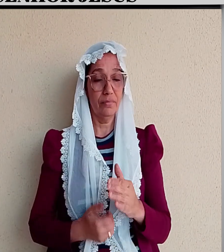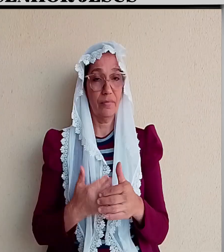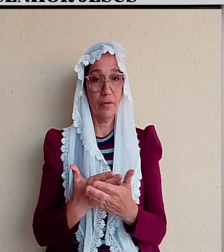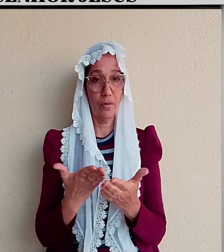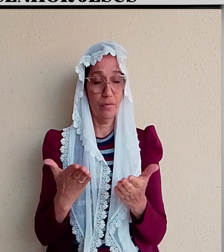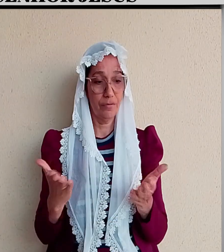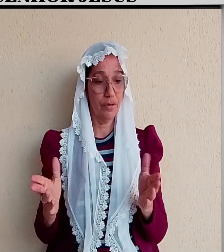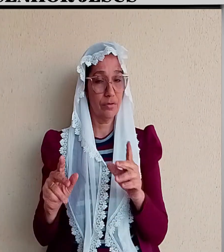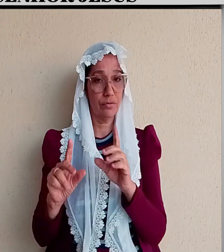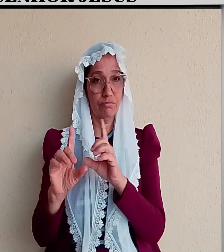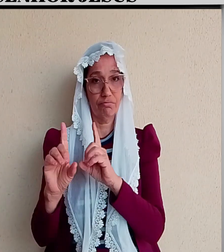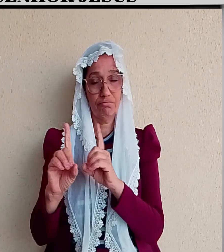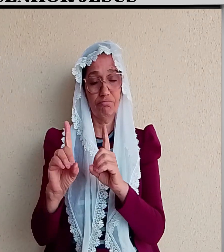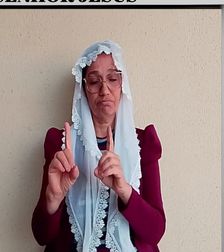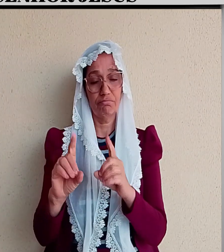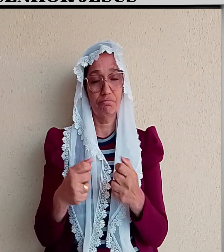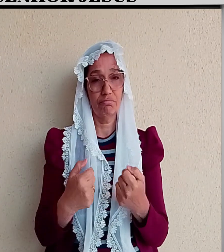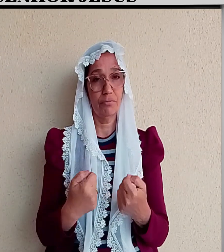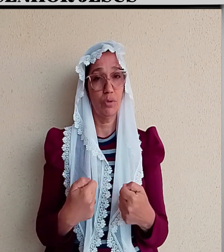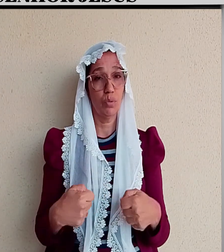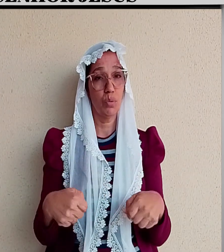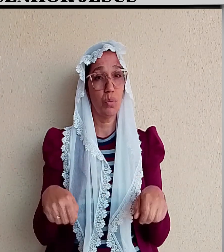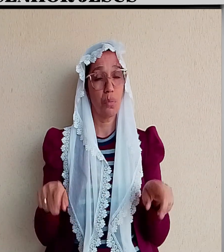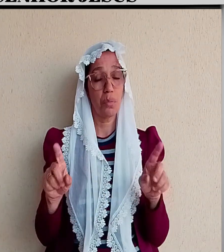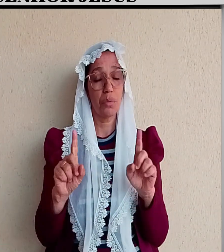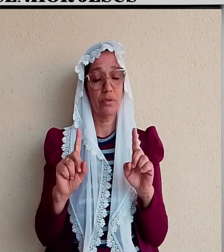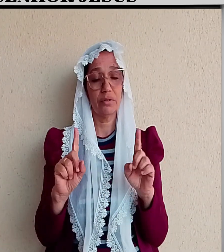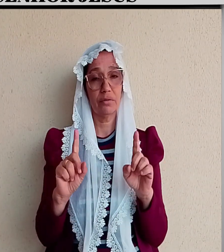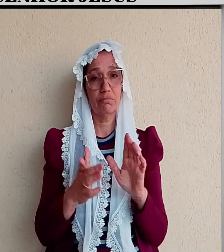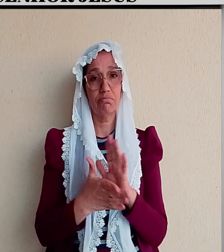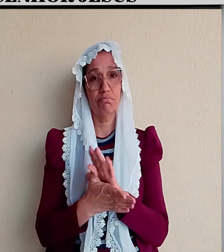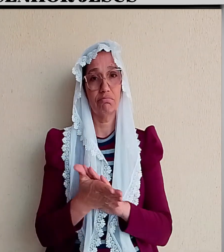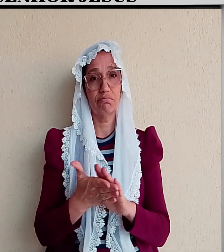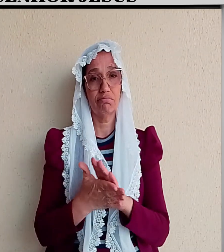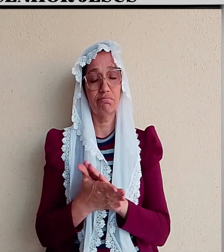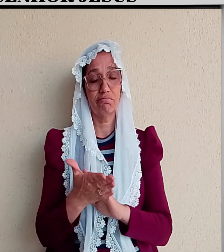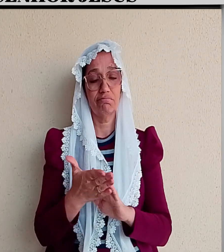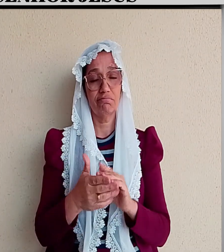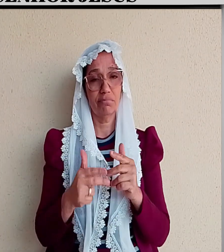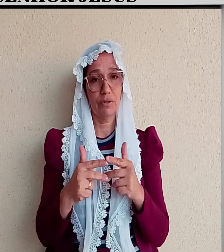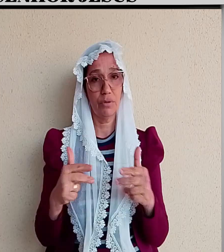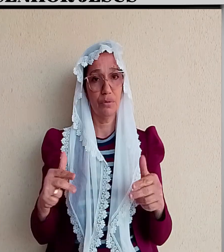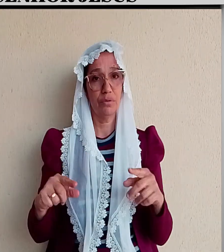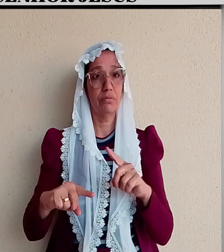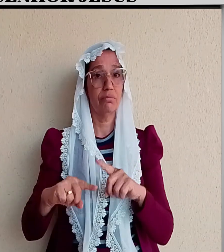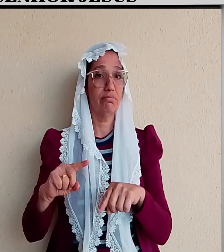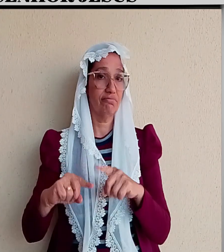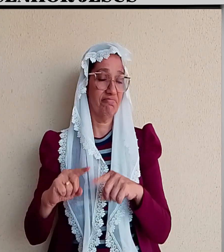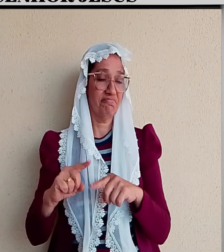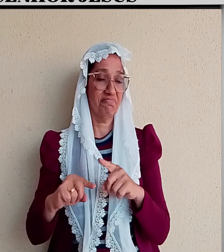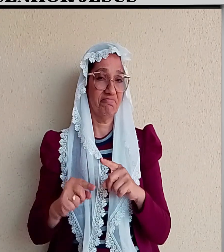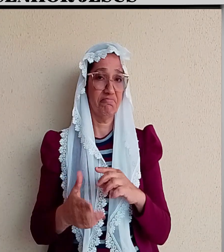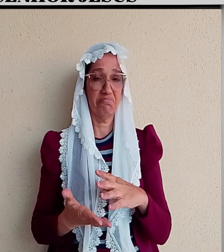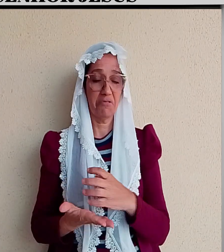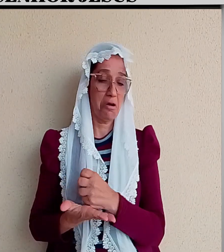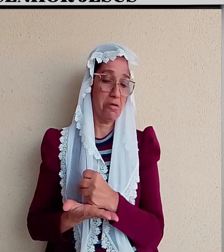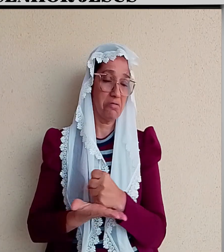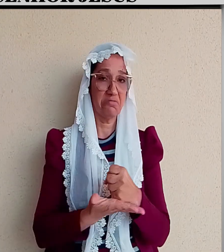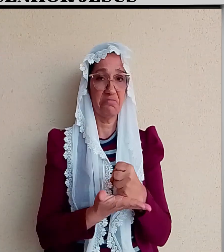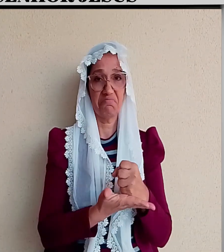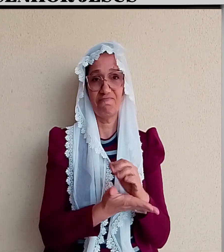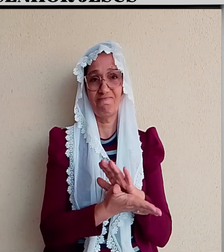O alimento de João estava guardado, aleluia, para eles receberem um alimento novo lá na ilha de Patmos. Glória a